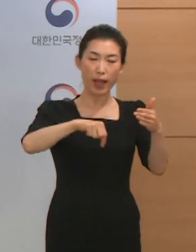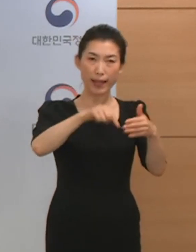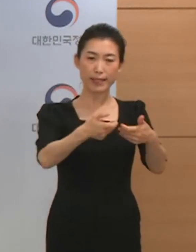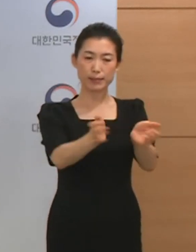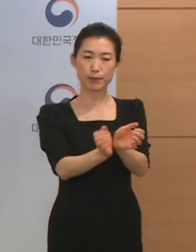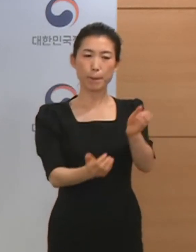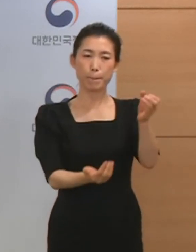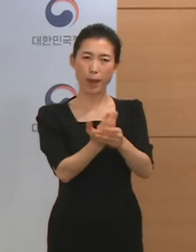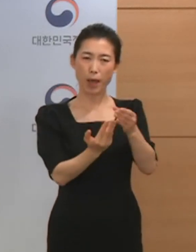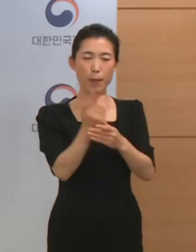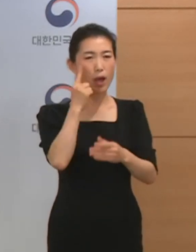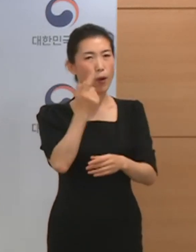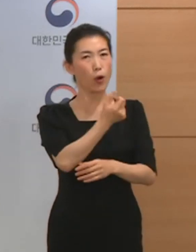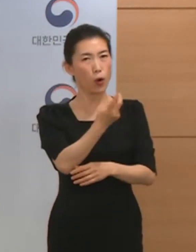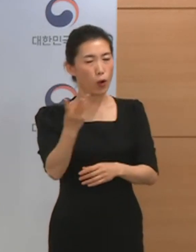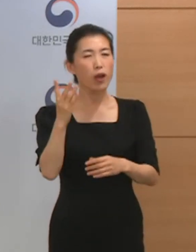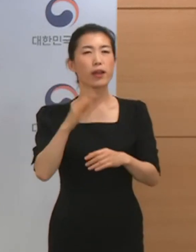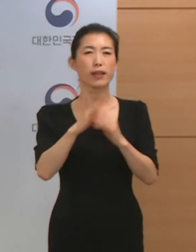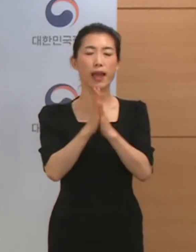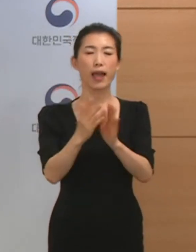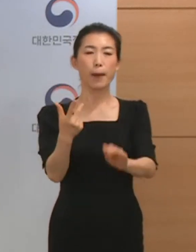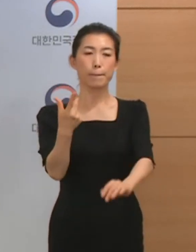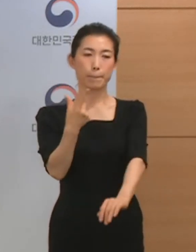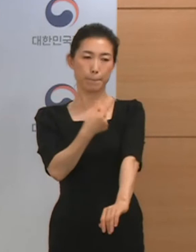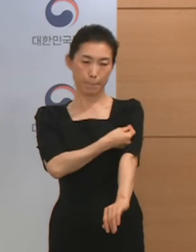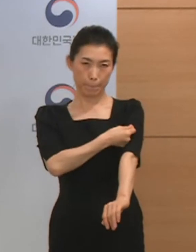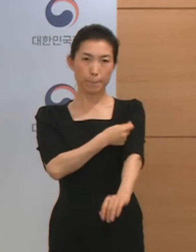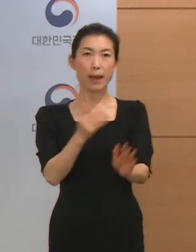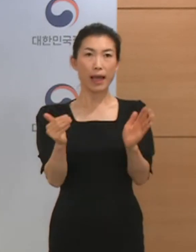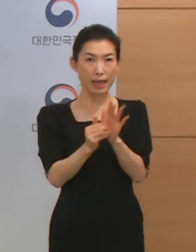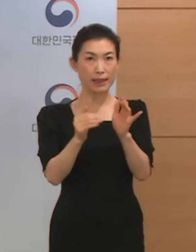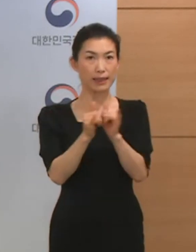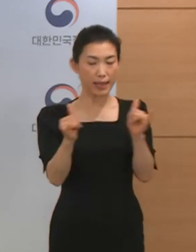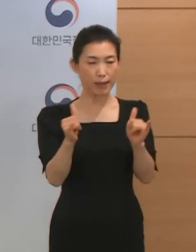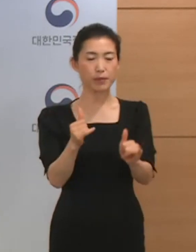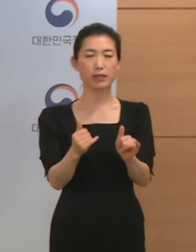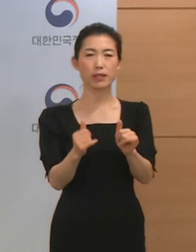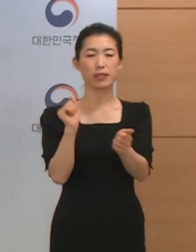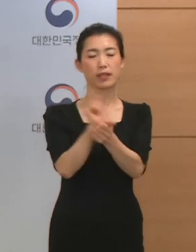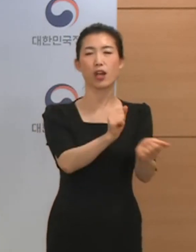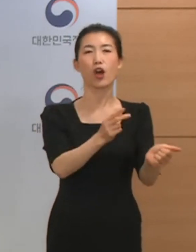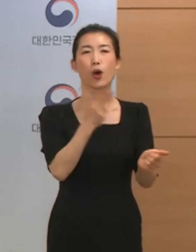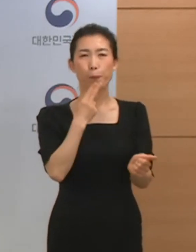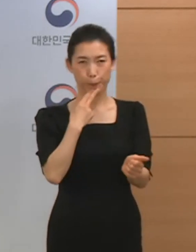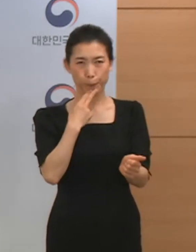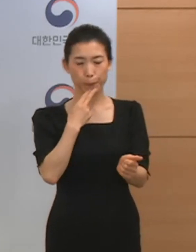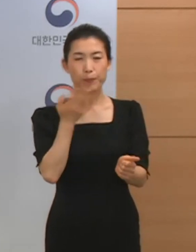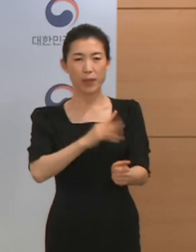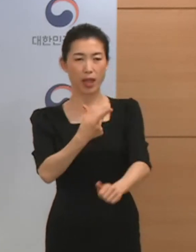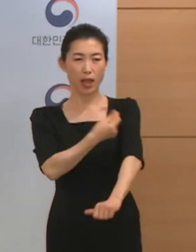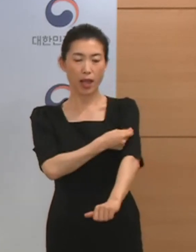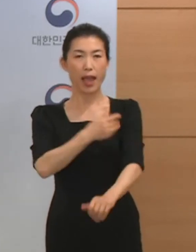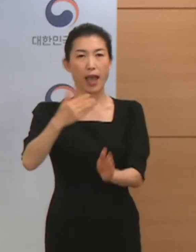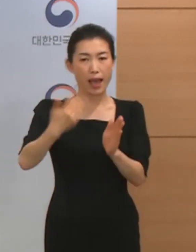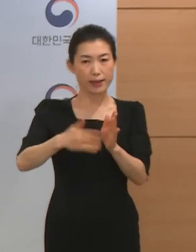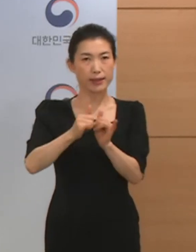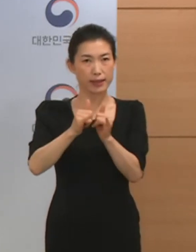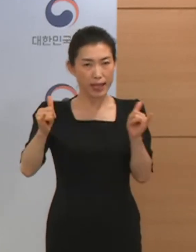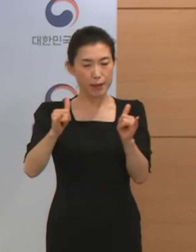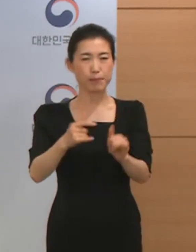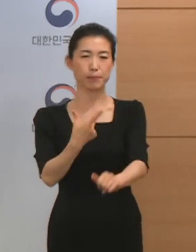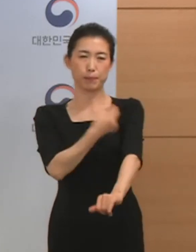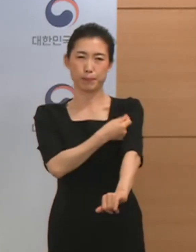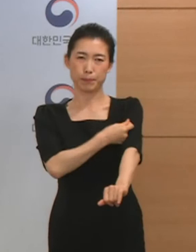다수의 사례에서 접종을 받은 분들 사이에서의 감염은 일어나지 않고 접종을 받지 않은 분들 중심으로